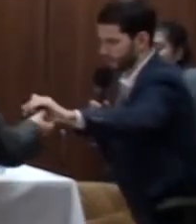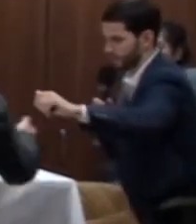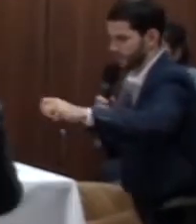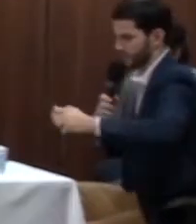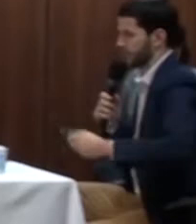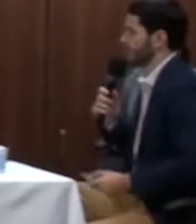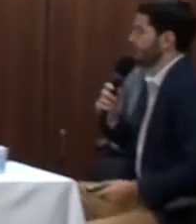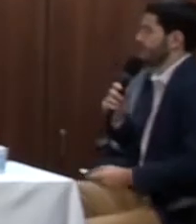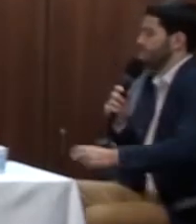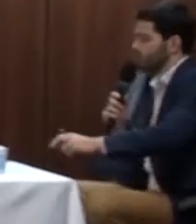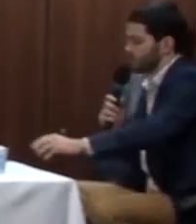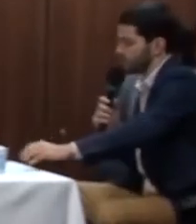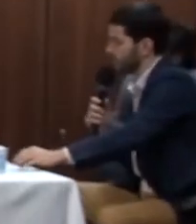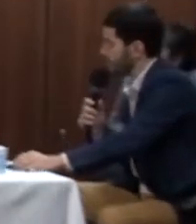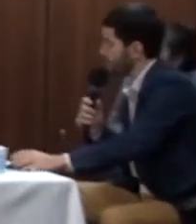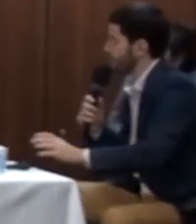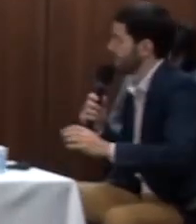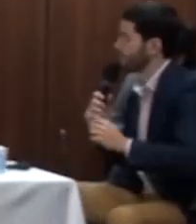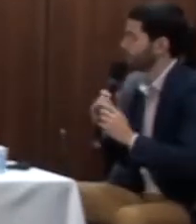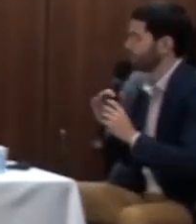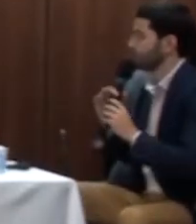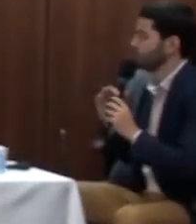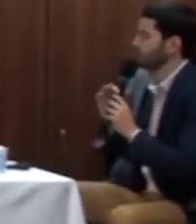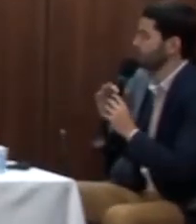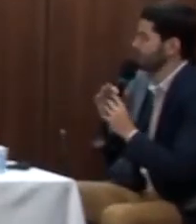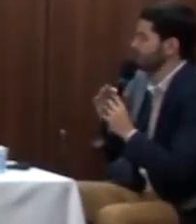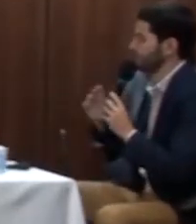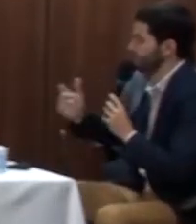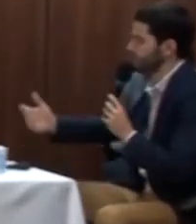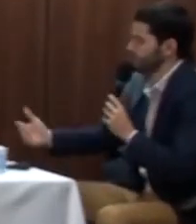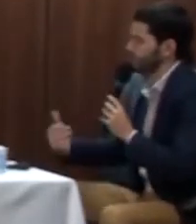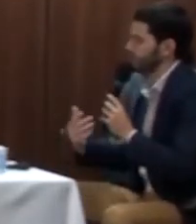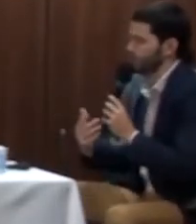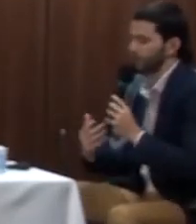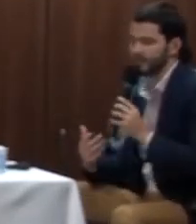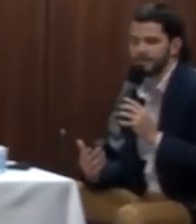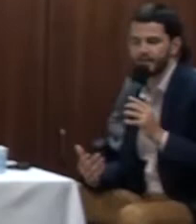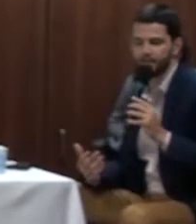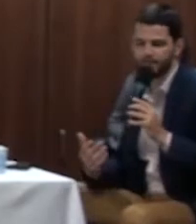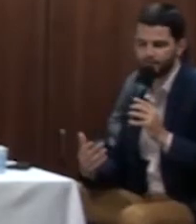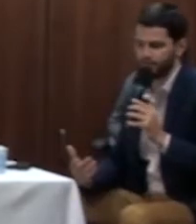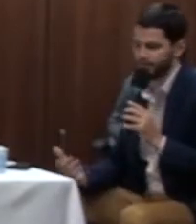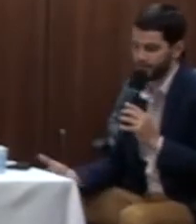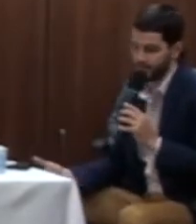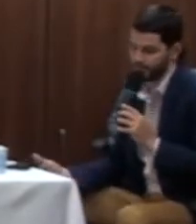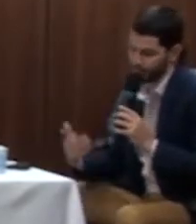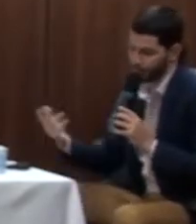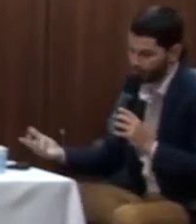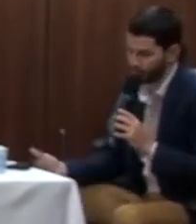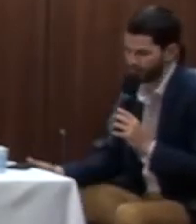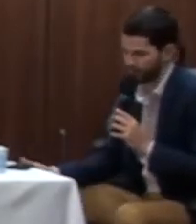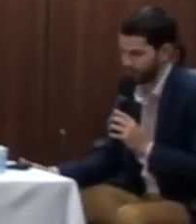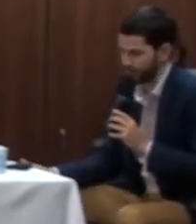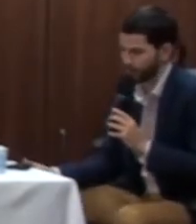Faça. Hoje a gente está aqui para falar, do ponto de vista jurídico, né, a proposta dessa reunião, dessa